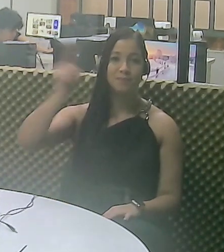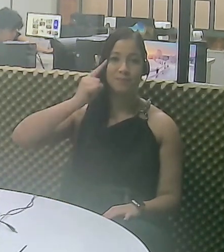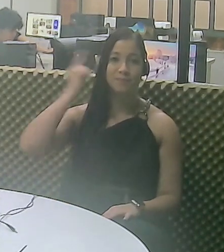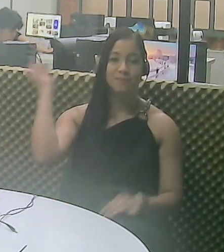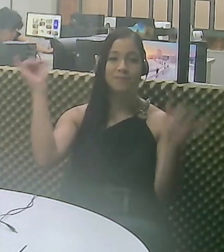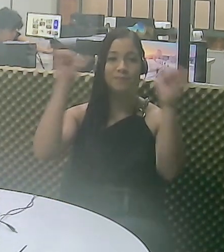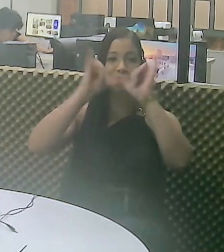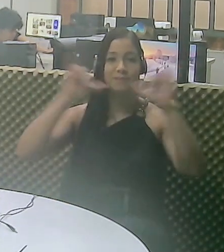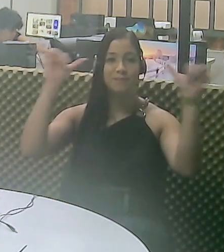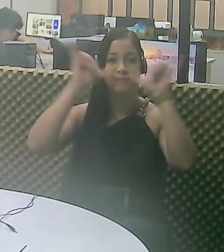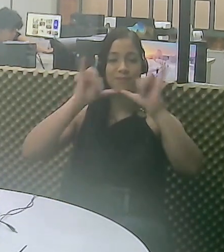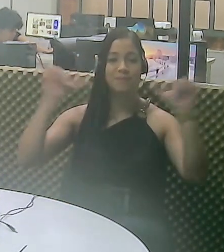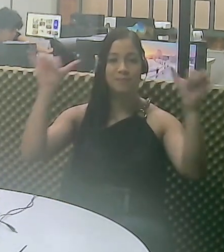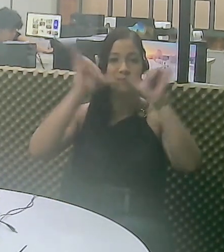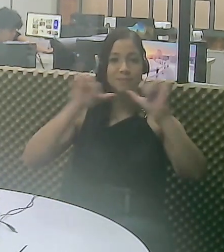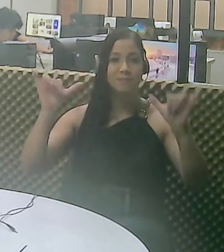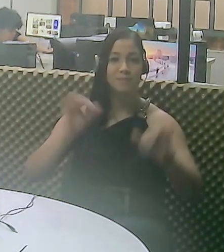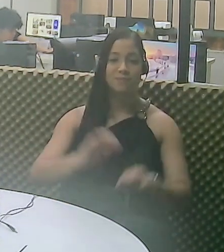Giro de